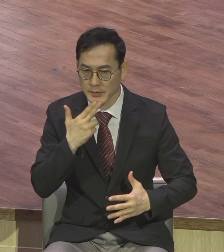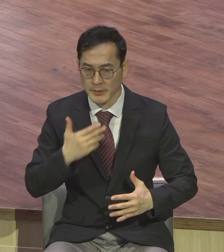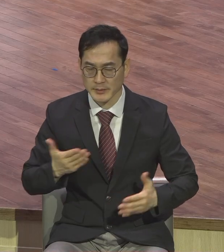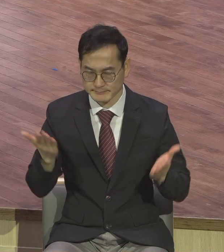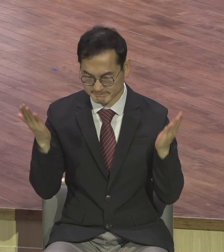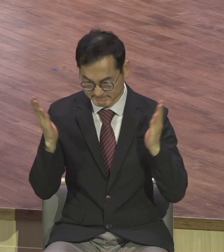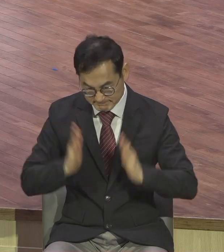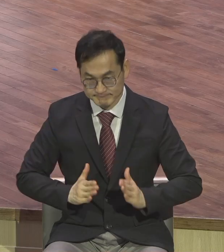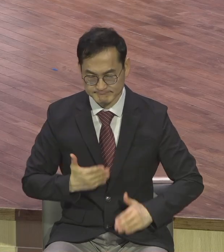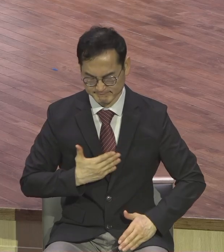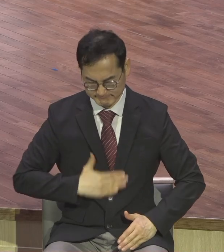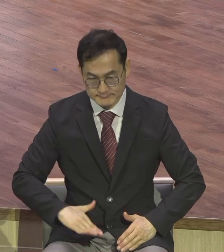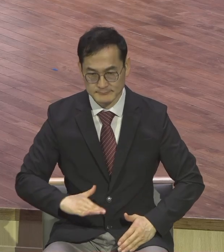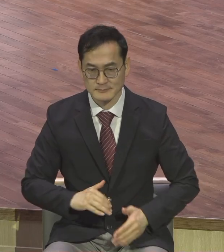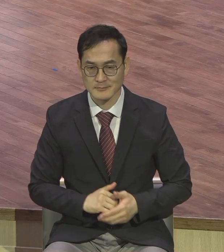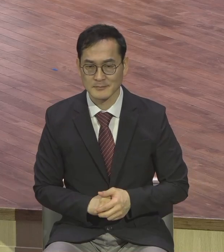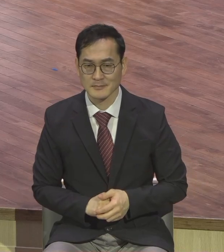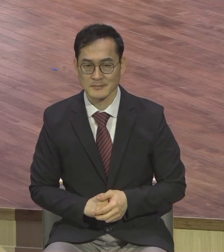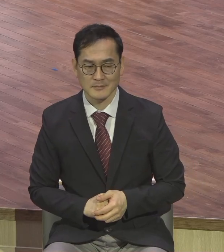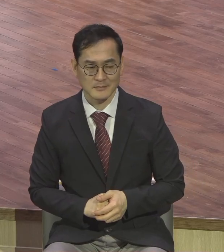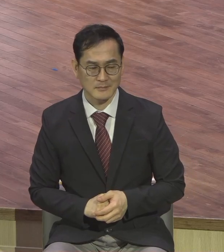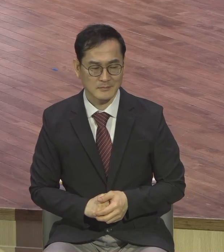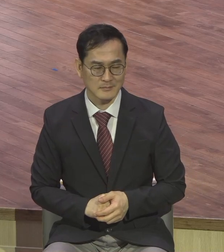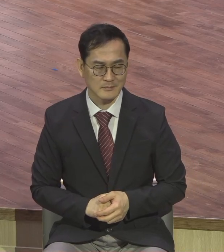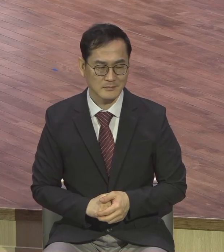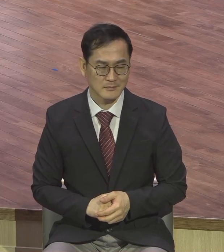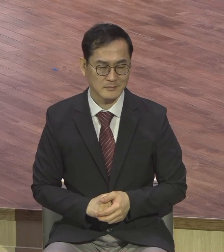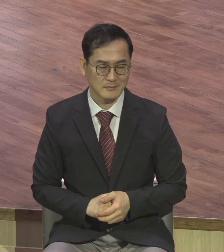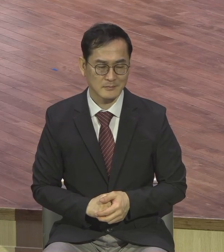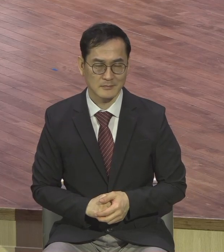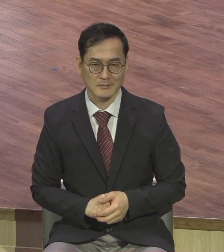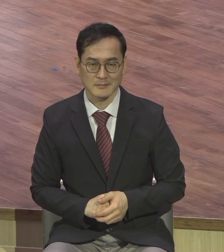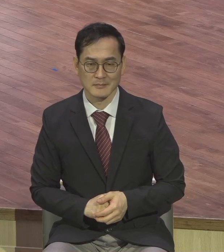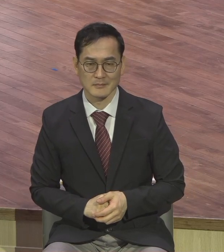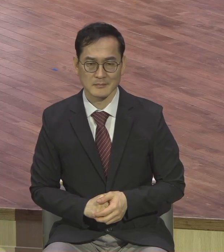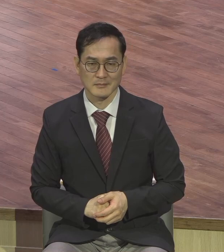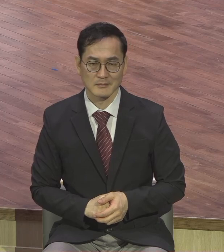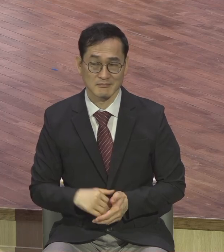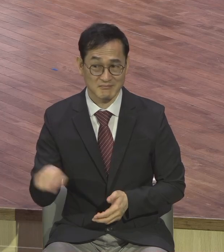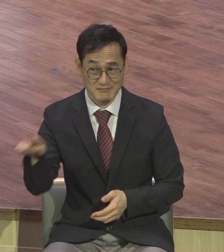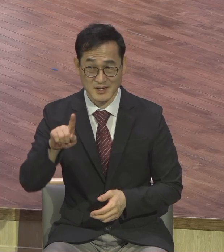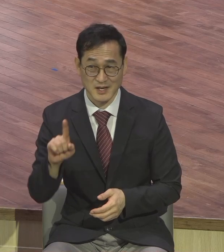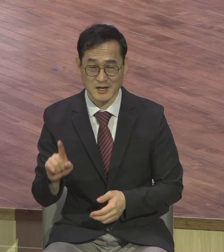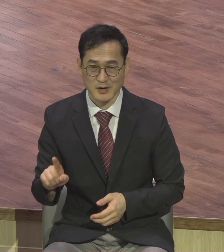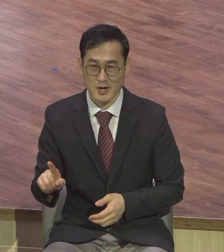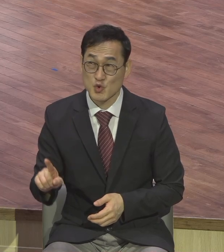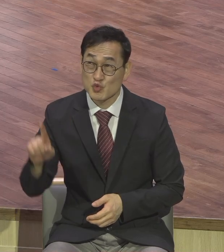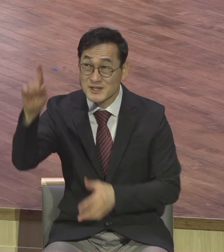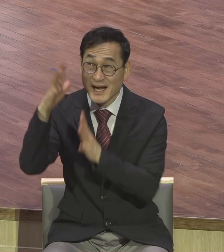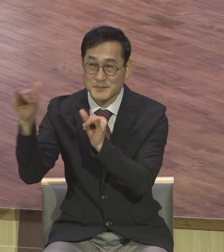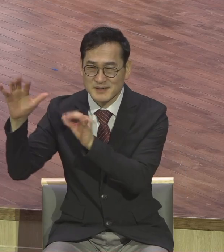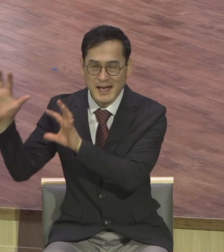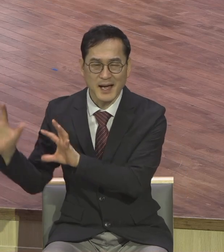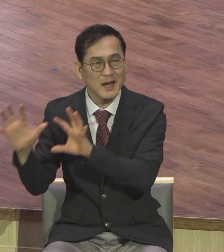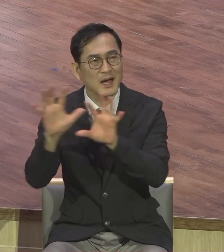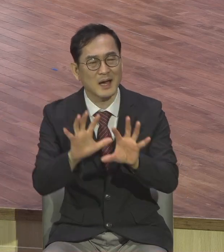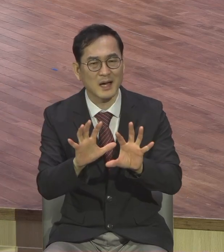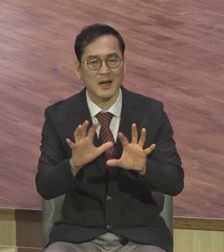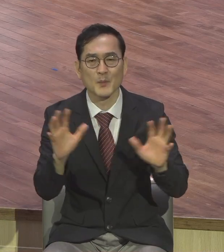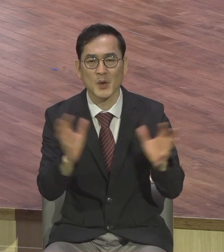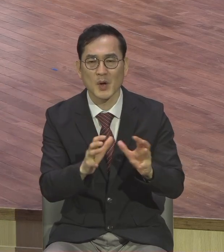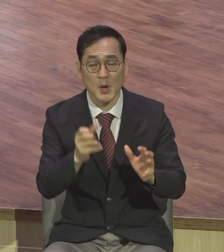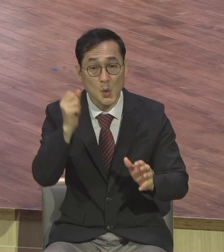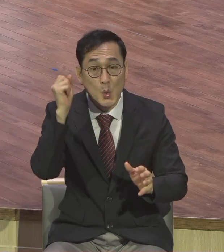보이고 딱 보면 알잖아요. 그분들이, 이분들이 모이는 겁니다. 이야, 소름 끼치대.